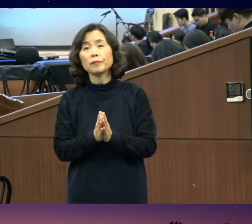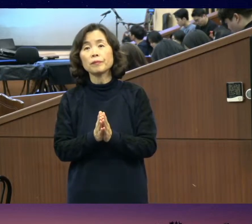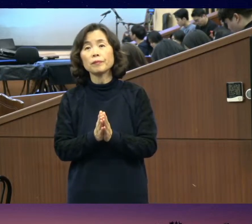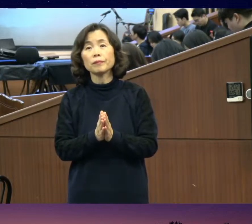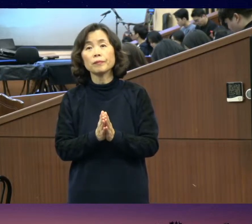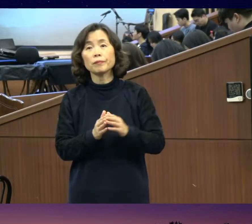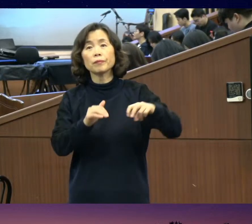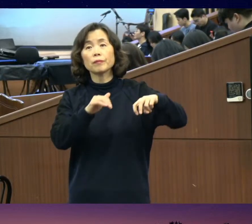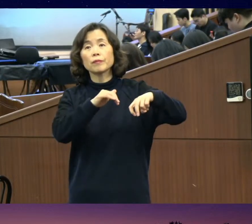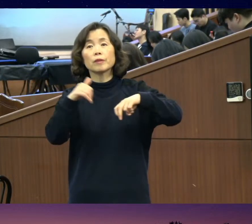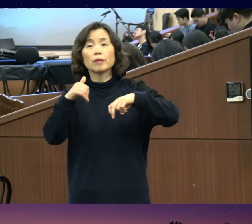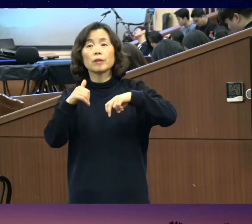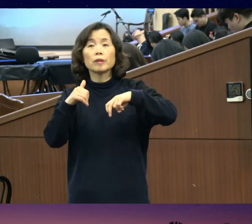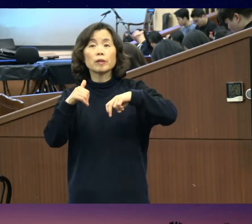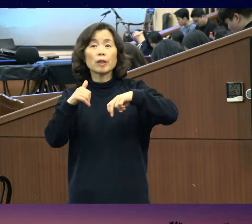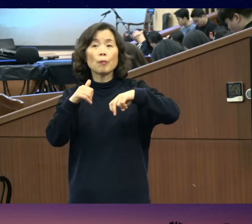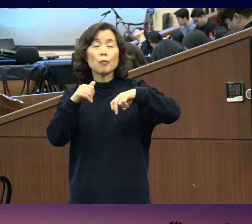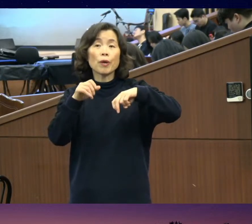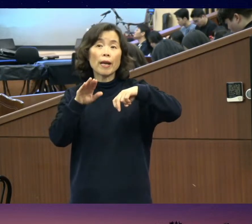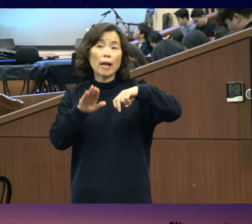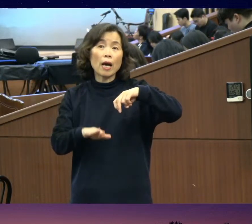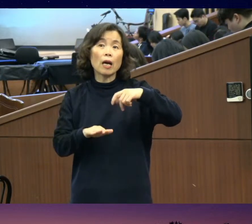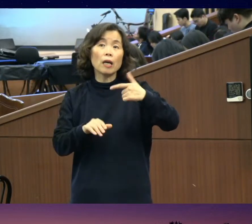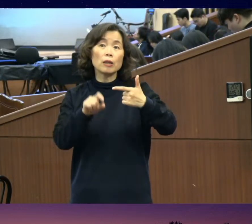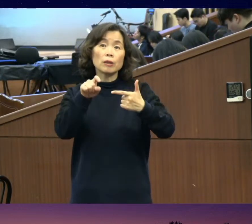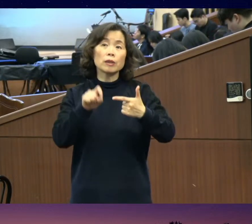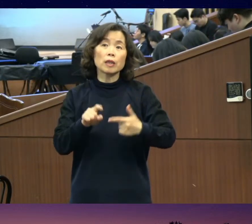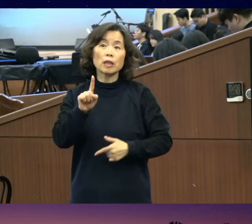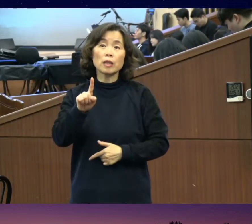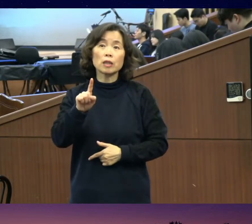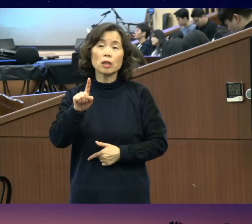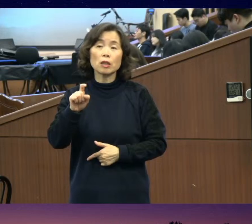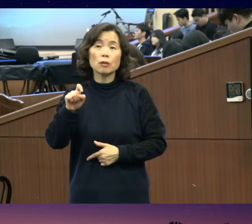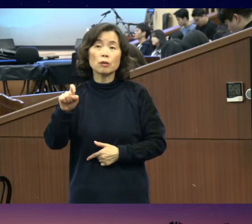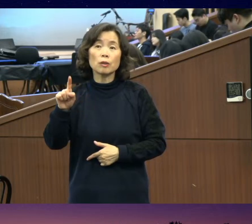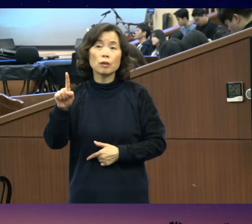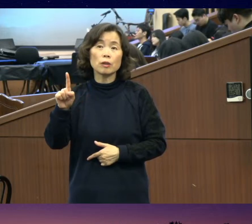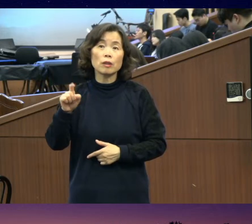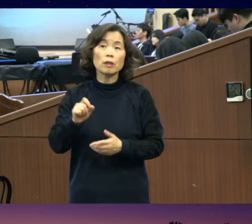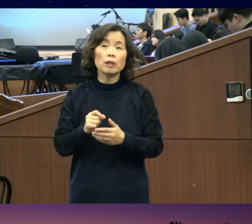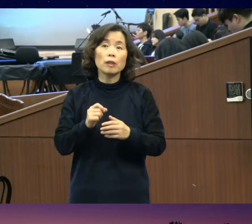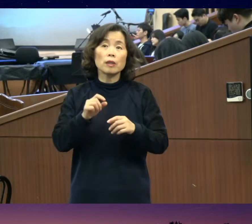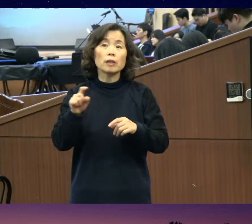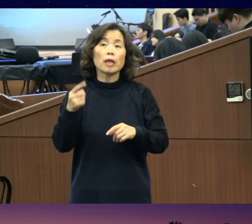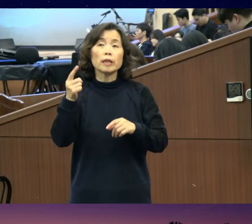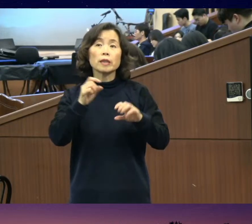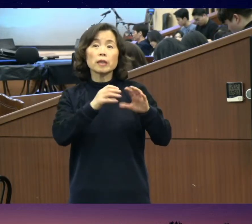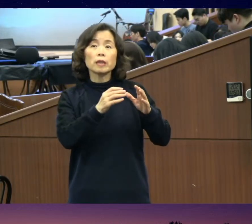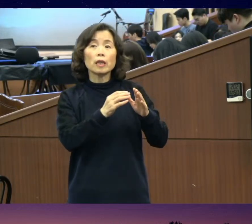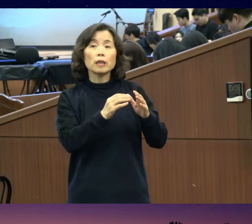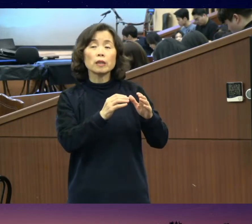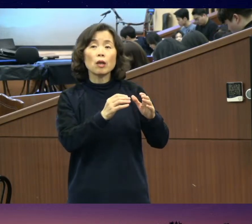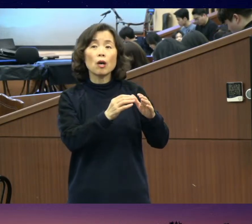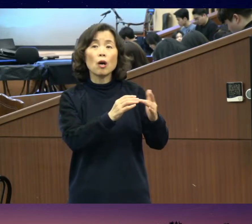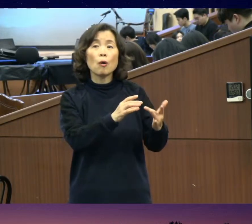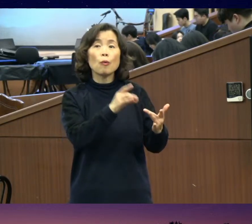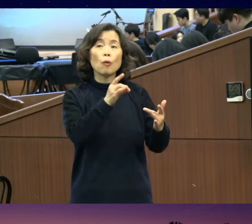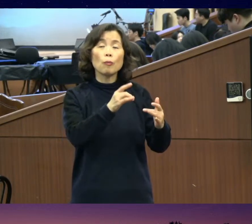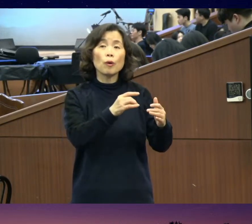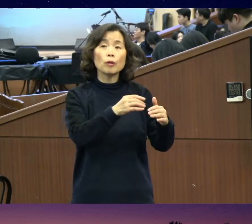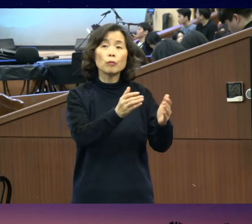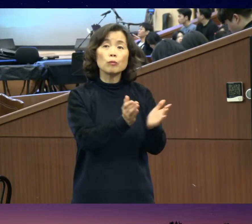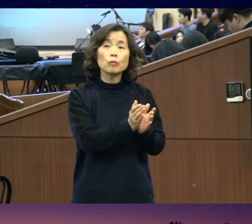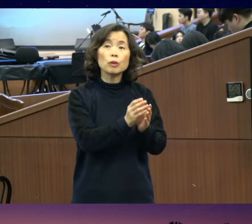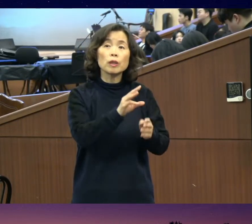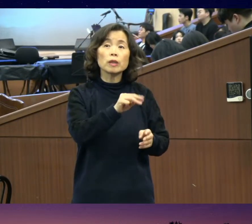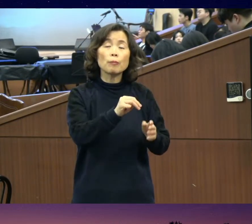사무엘하 6장 1절로 11절 제가 읽겠습니다. 다윗이 이스라엘에서 뽑은 무리 3만 명을 다시 모으고 다윗이